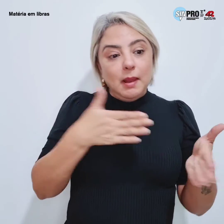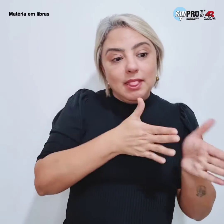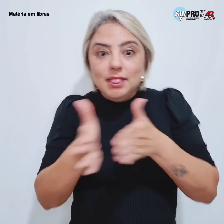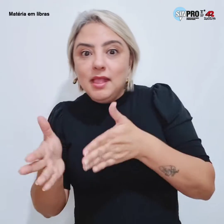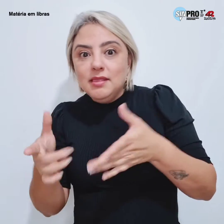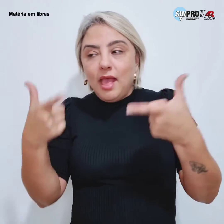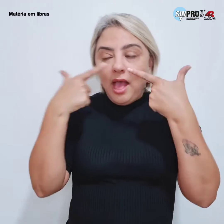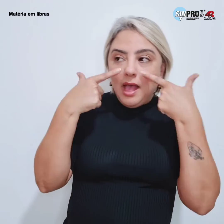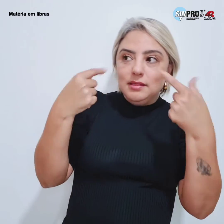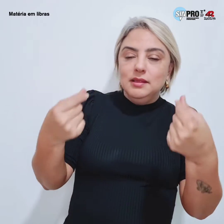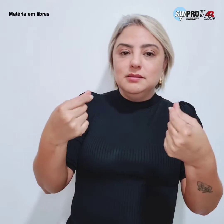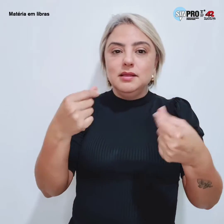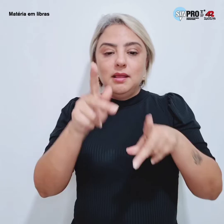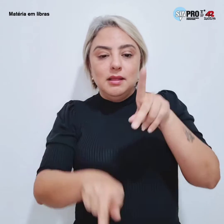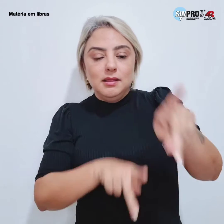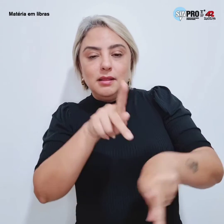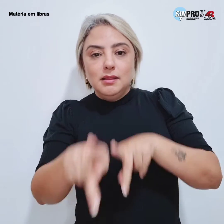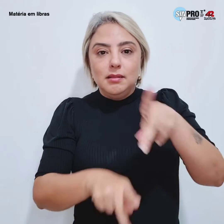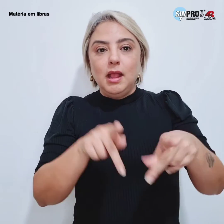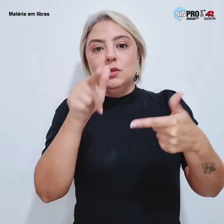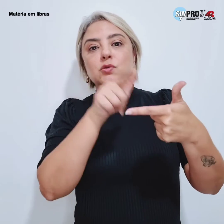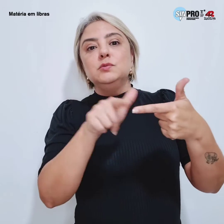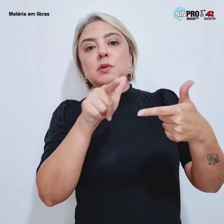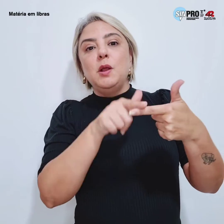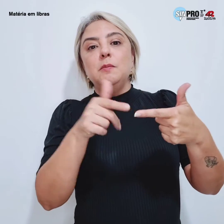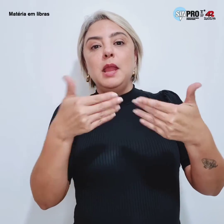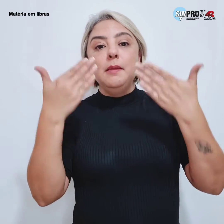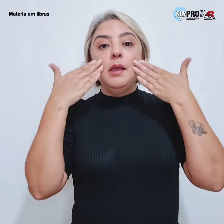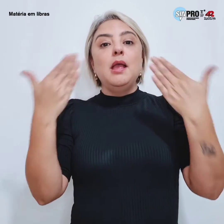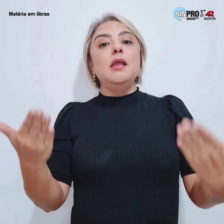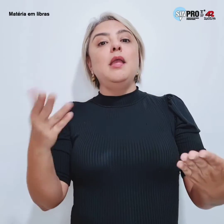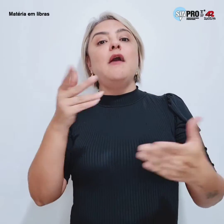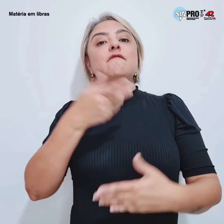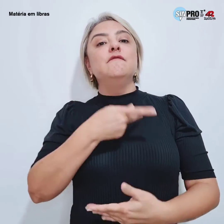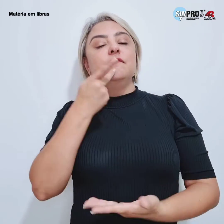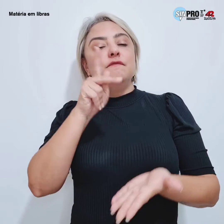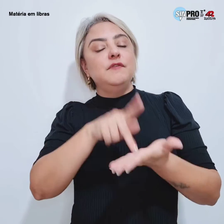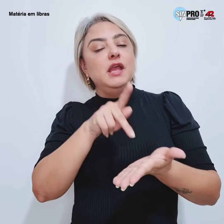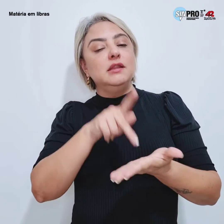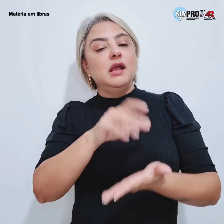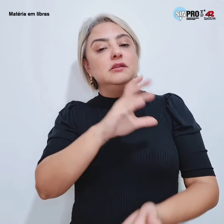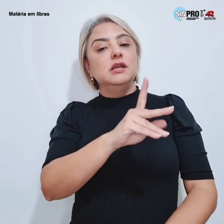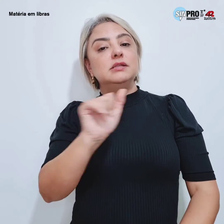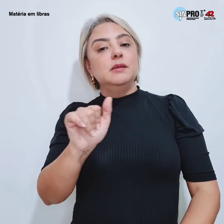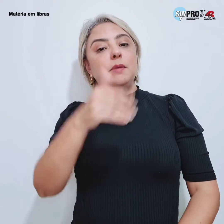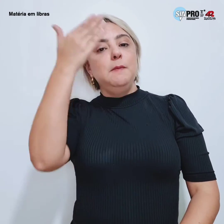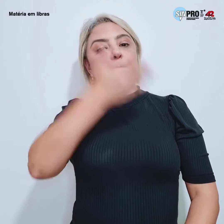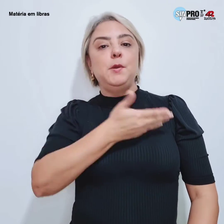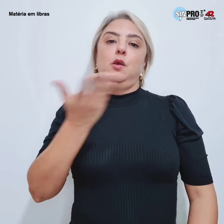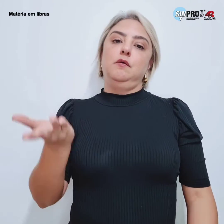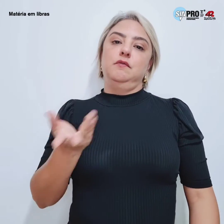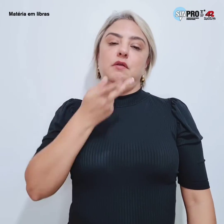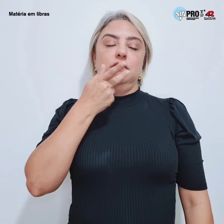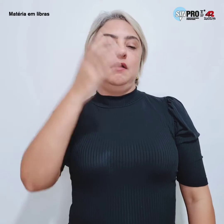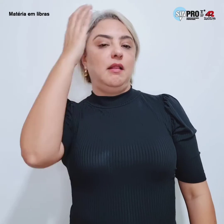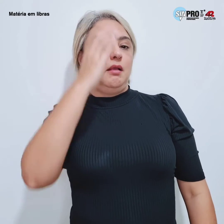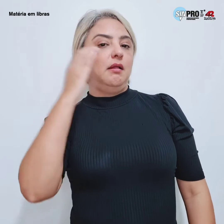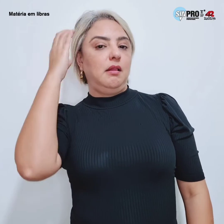das polêmicas e revelações que a CPI está trazendo à tona, afirma Cláudio.